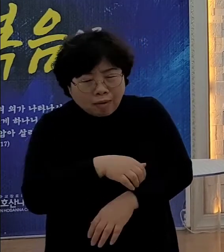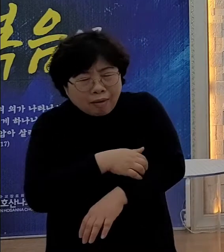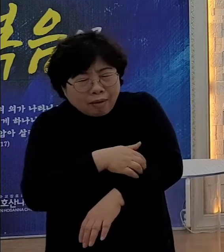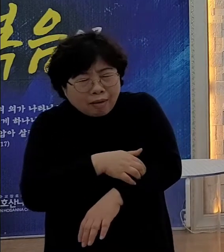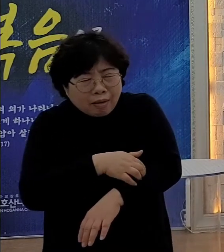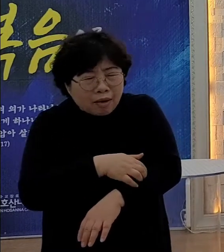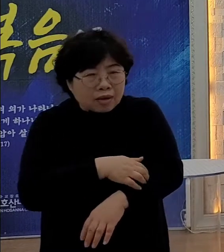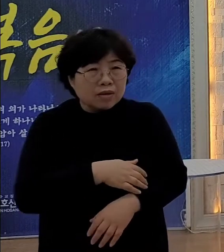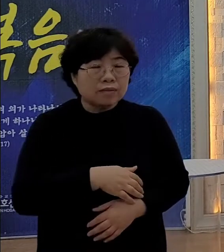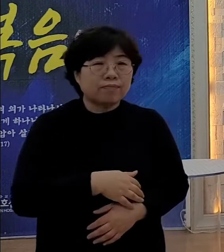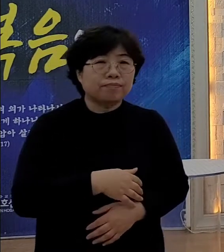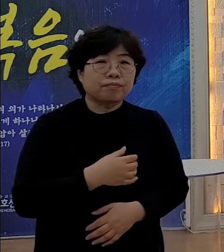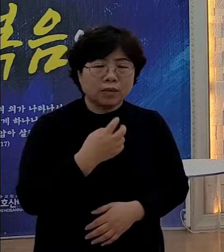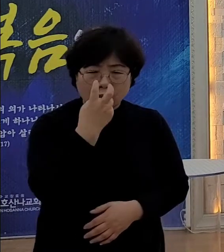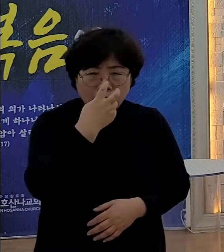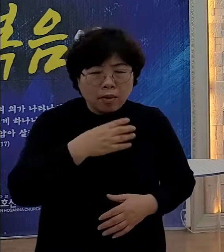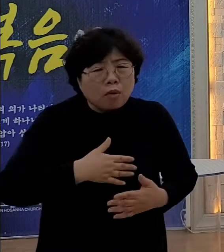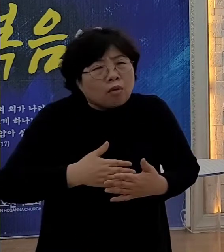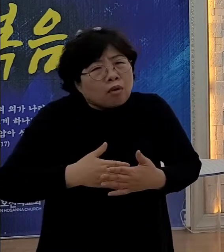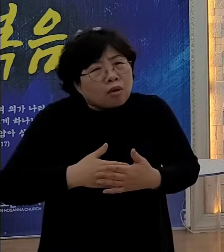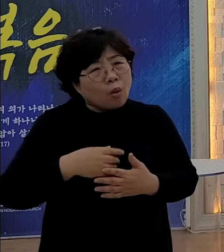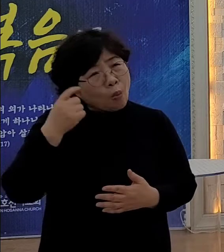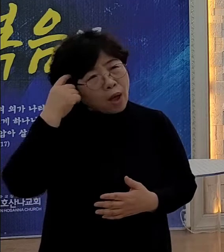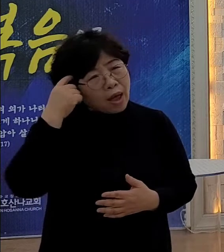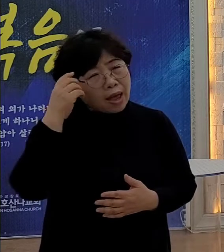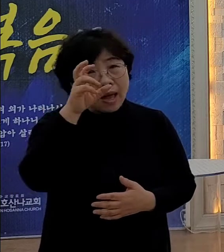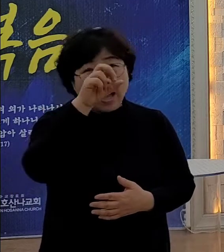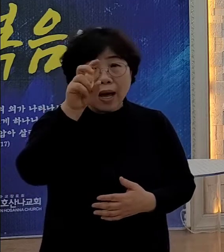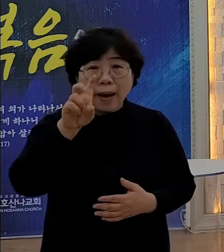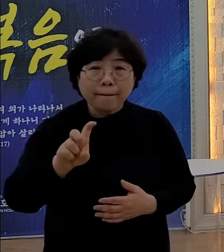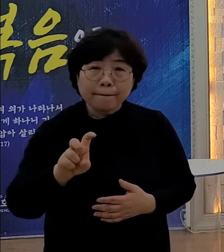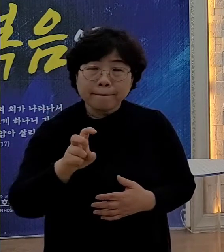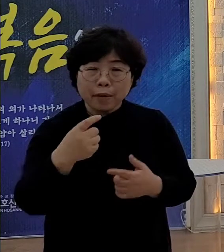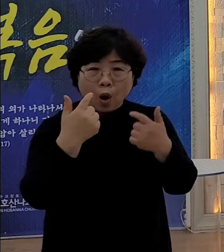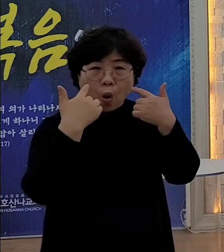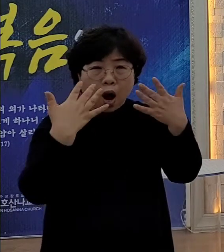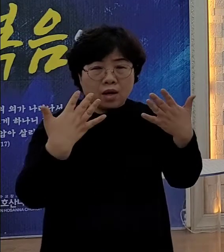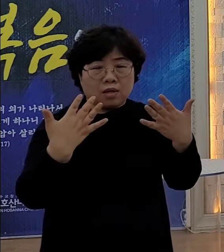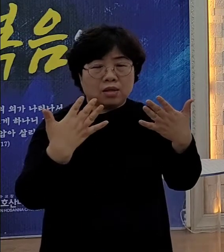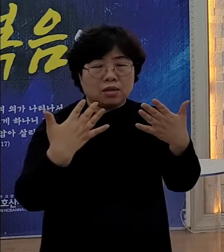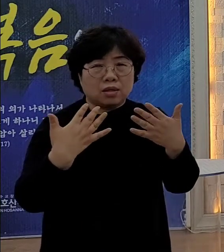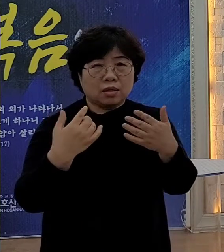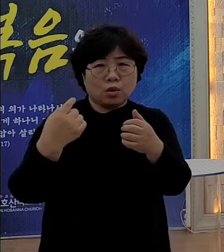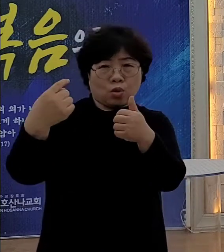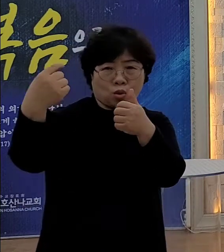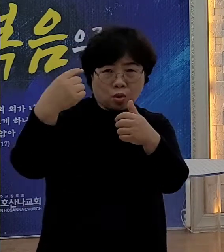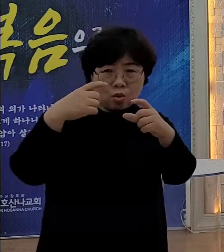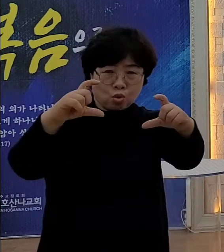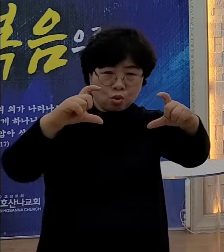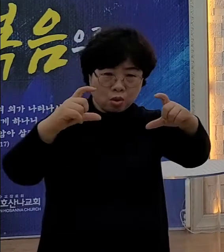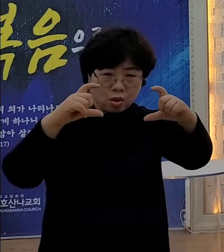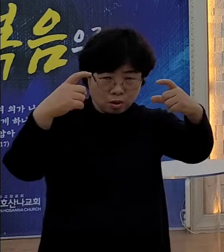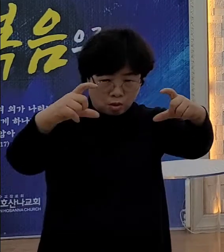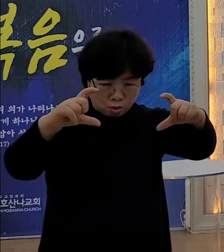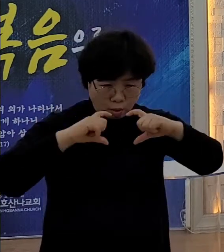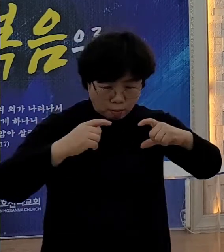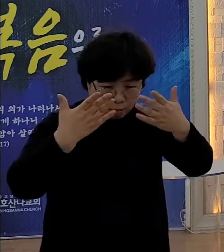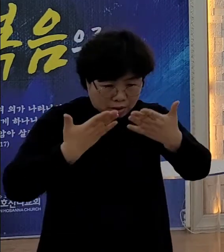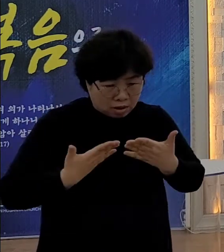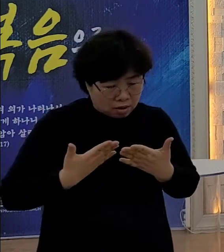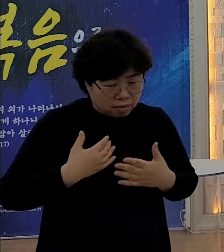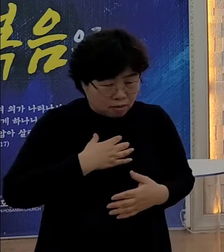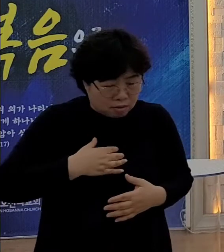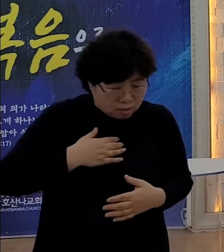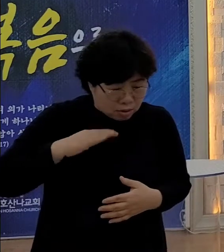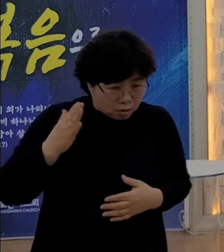이상의 남자들이요, 병원 가기 싫어합니다. 왠 줄 아세요? 혹시라도 검사 받다가 갑자기 덜컥